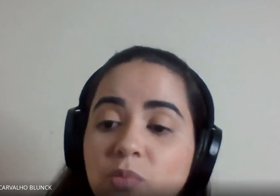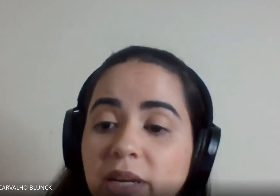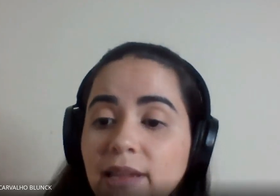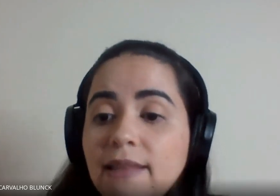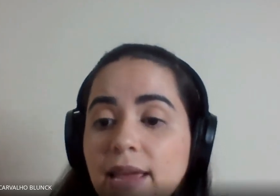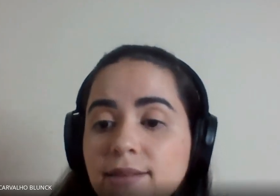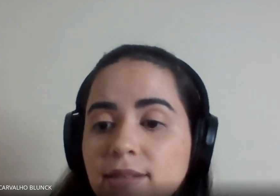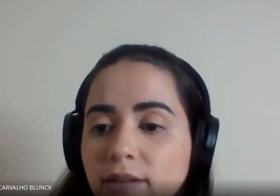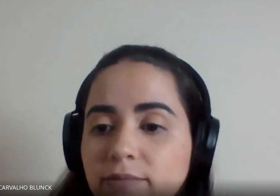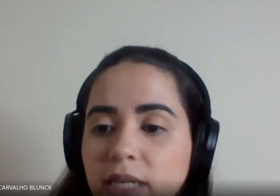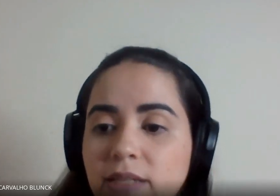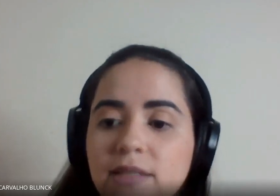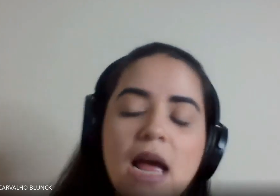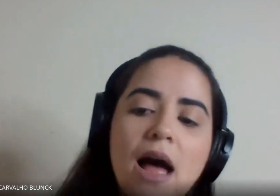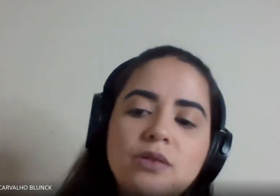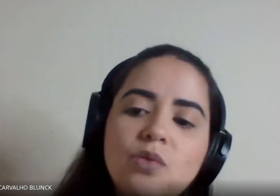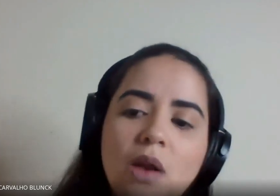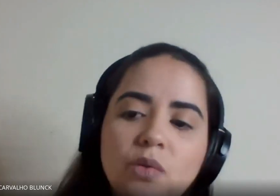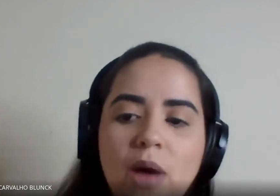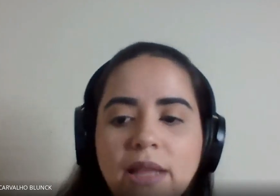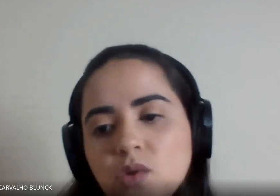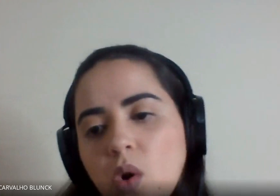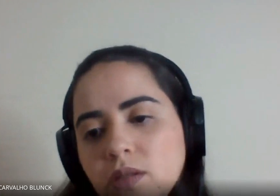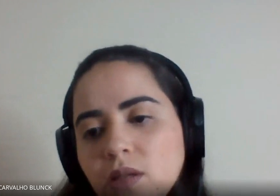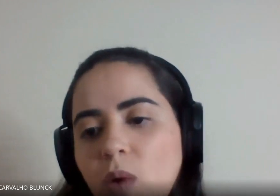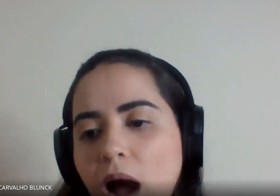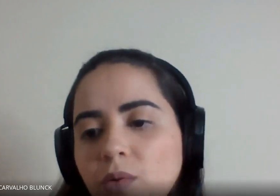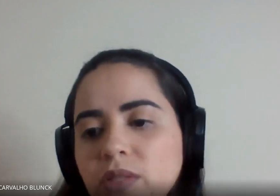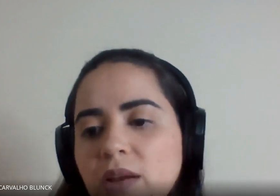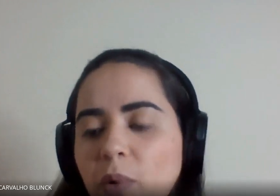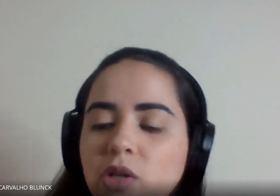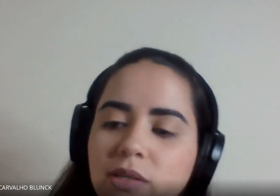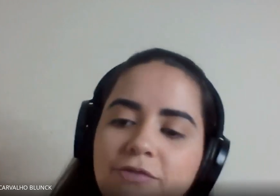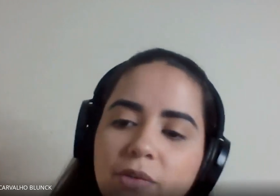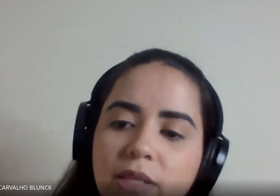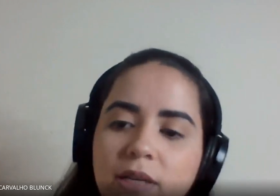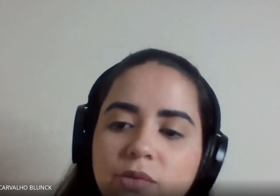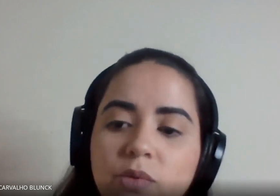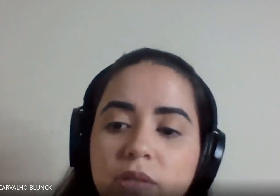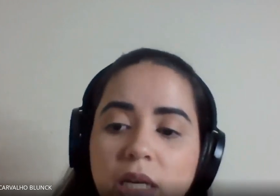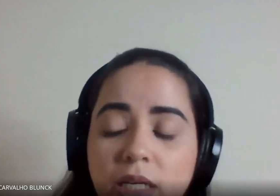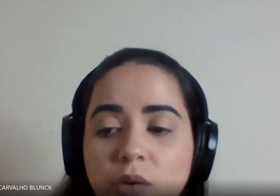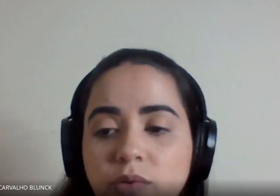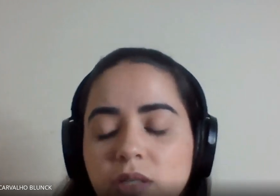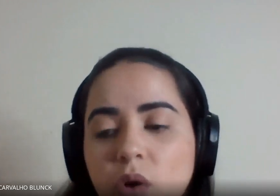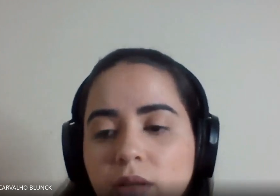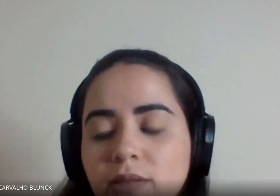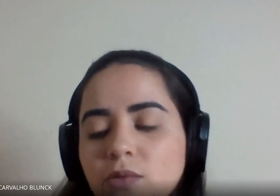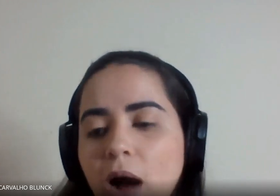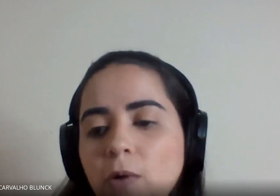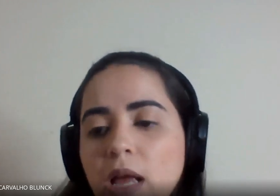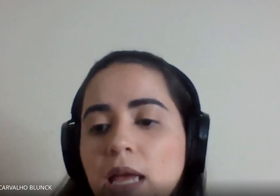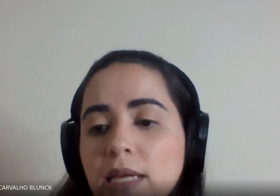na superintendência, né? Se o aluno é da escola estadual, se ele pode estar frequentando em outra